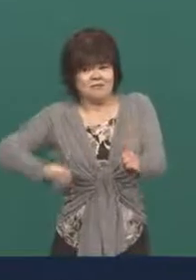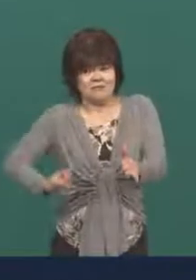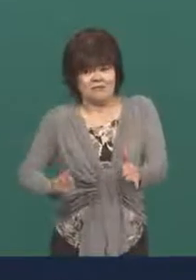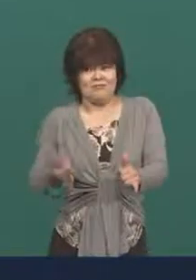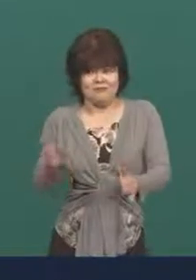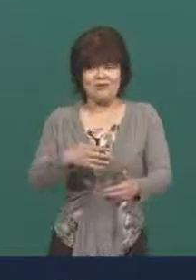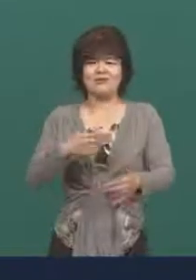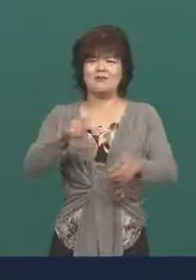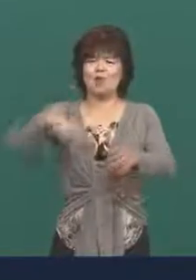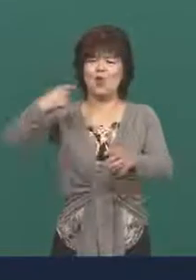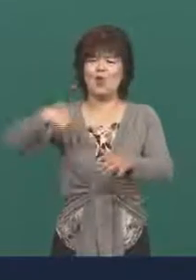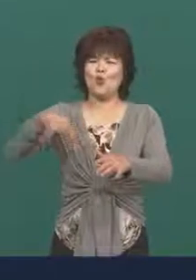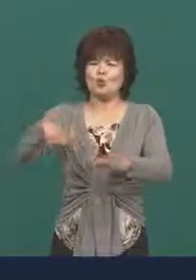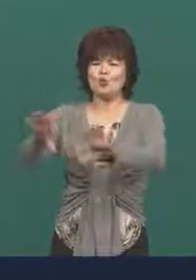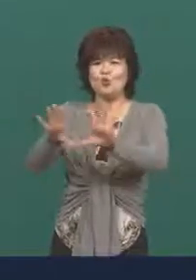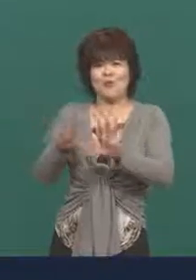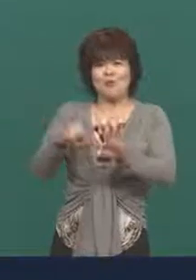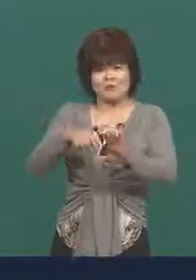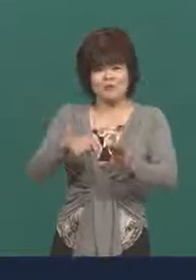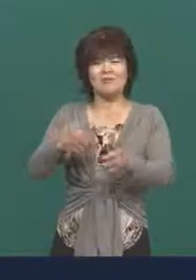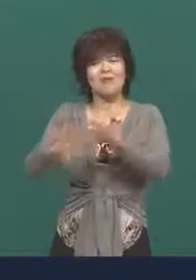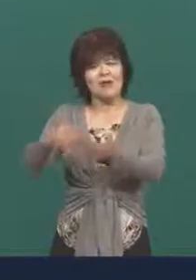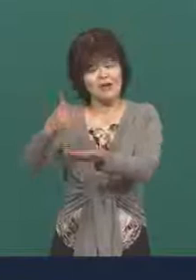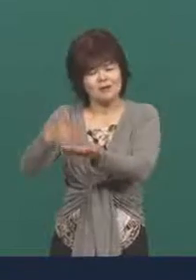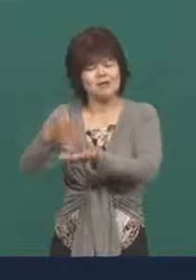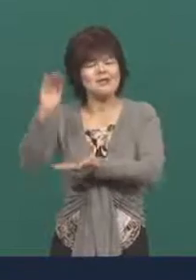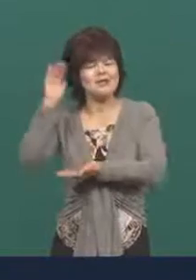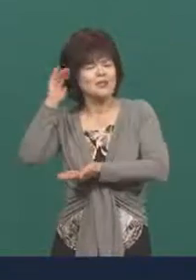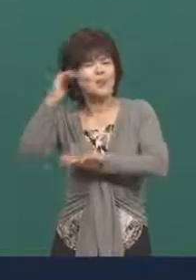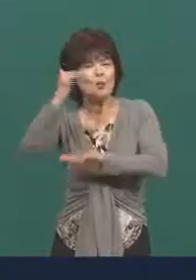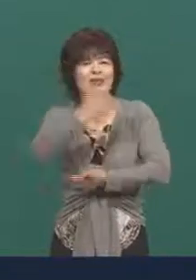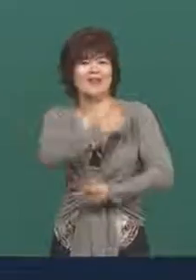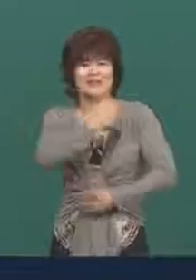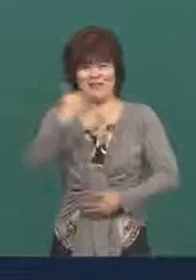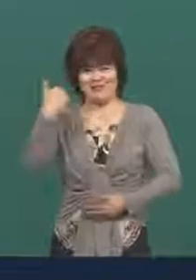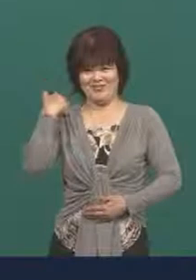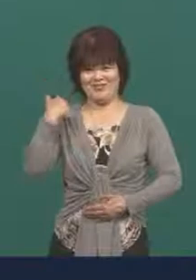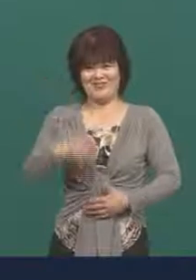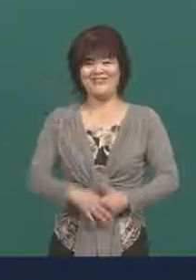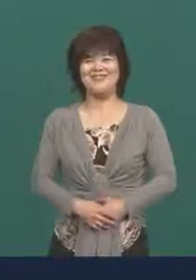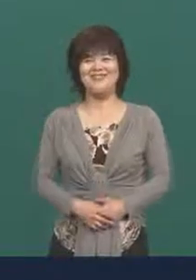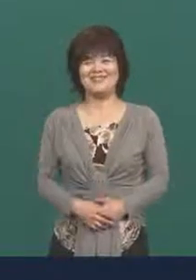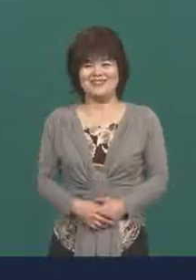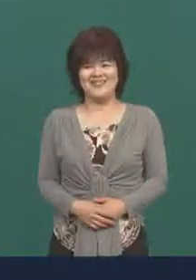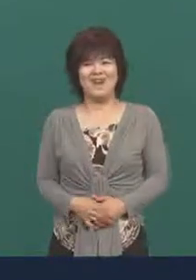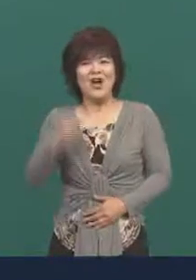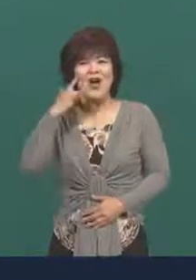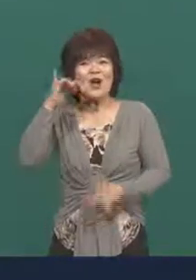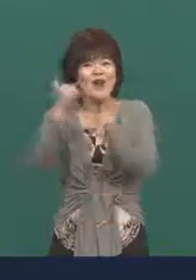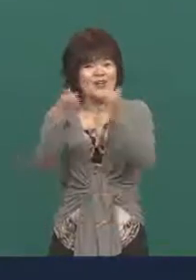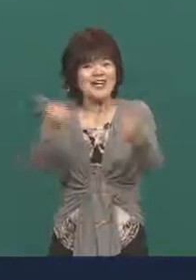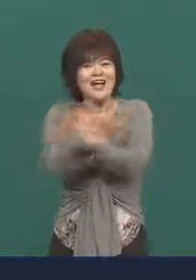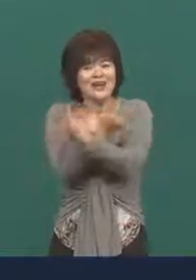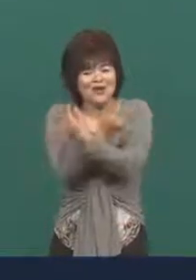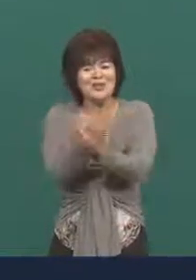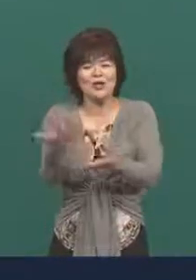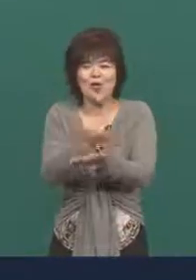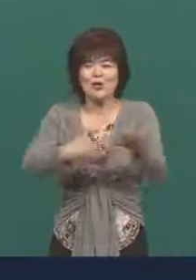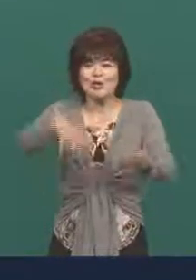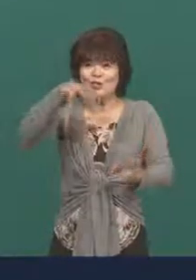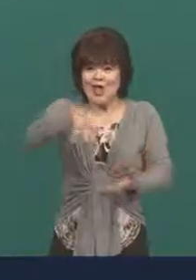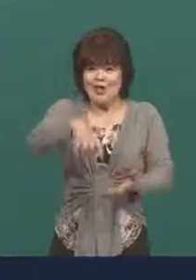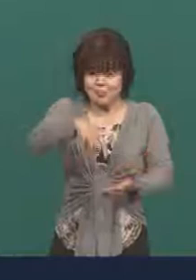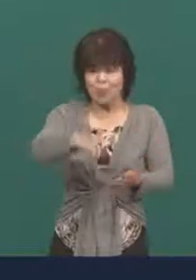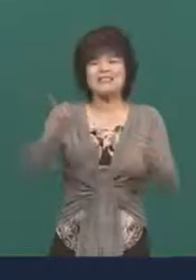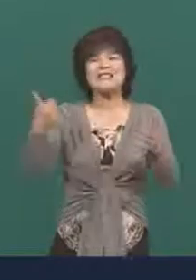や、聴覚障害当事者の方からご自身が受けた教育についての体験談を聞くことができます。